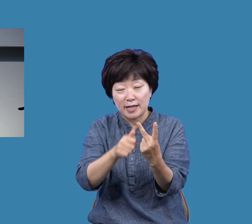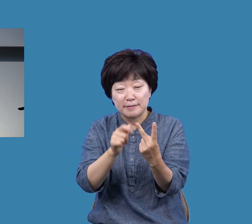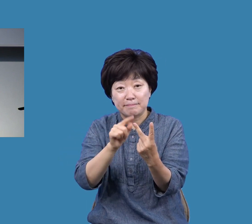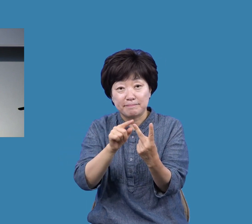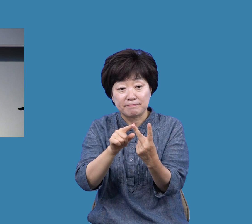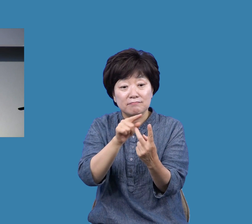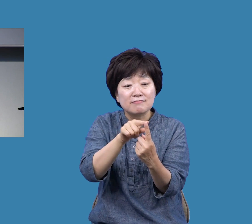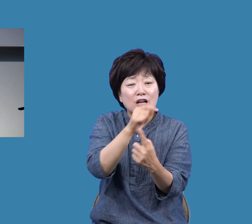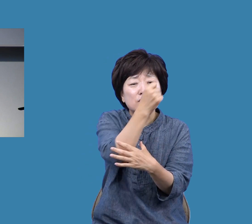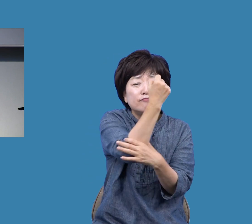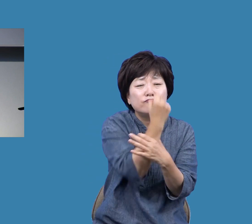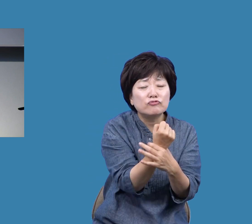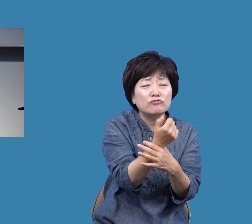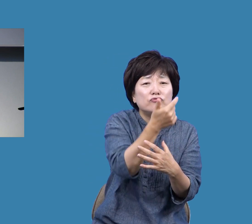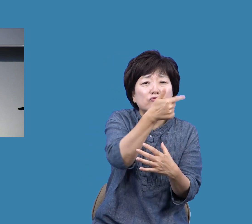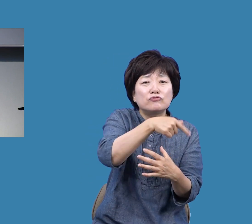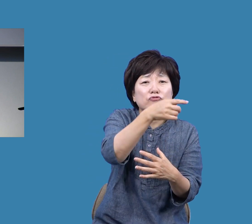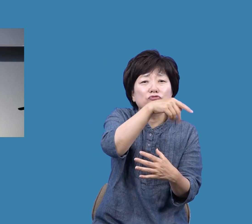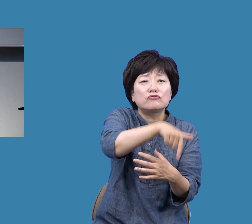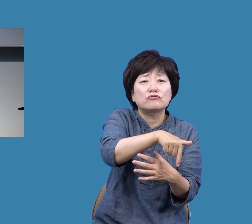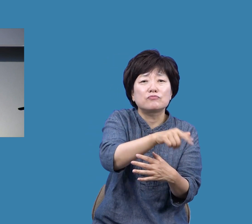텐데 묵은 누룩은 뭘까요?